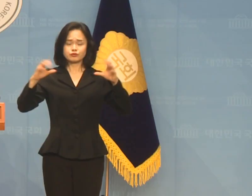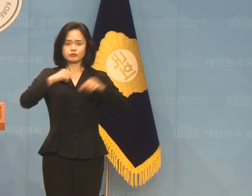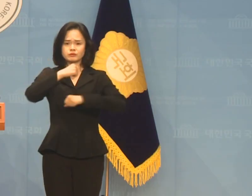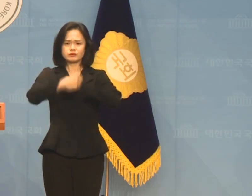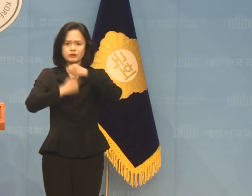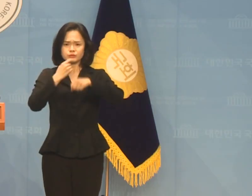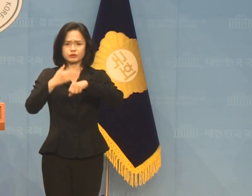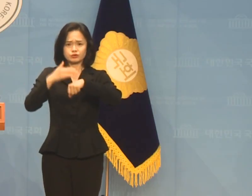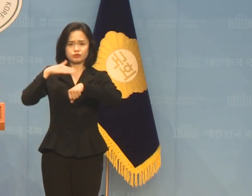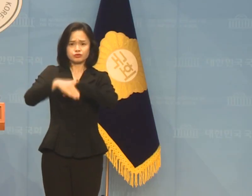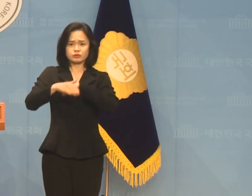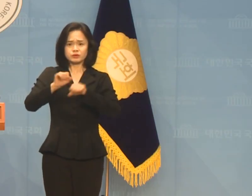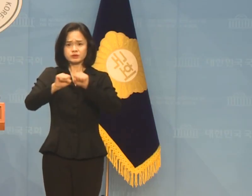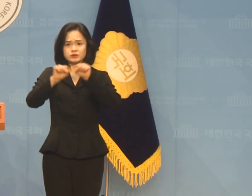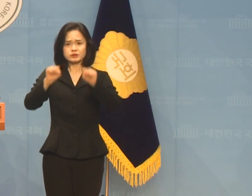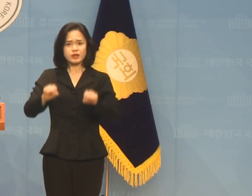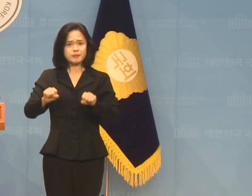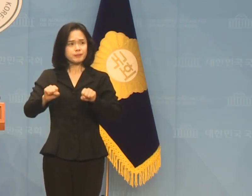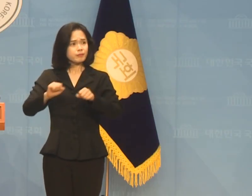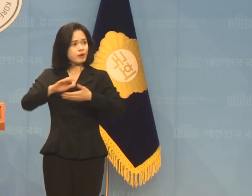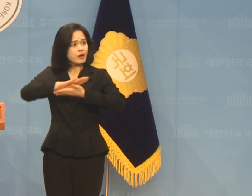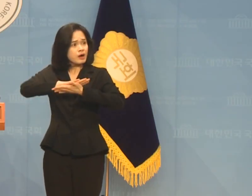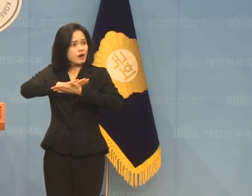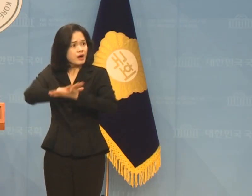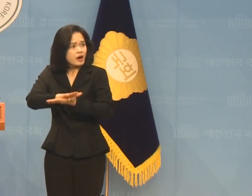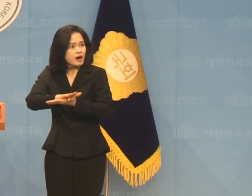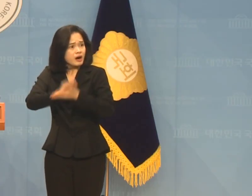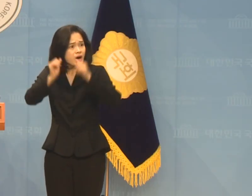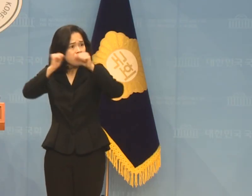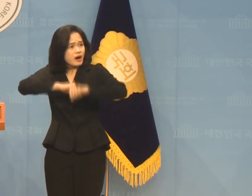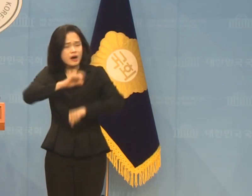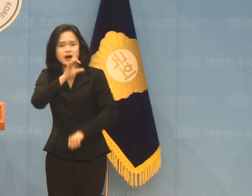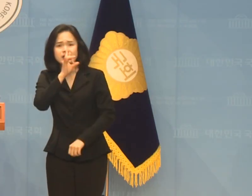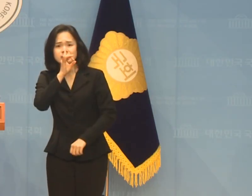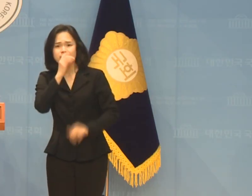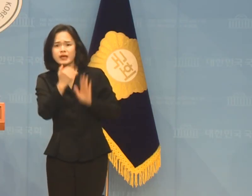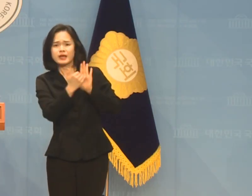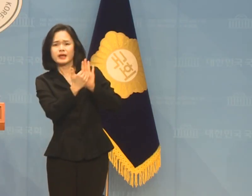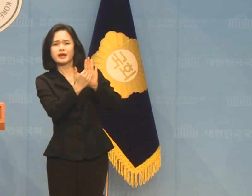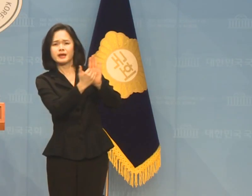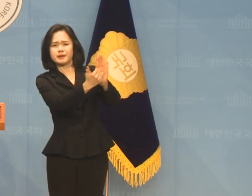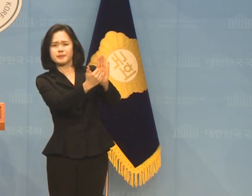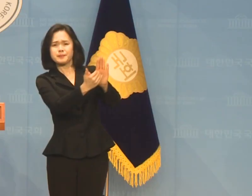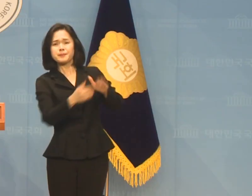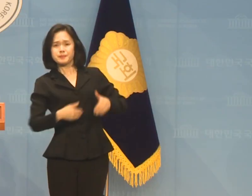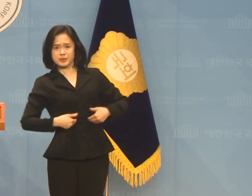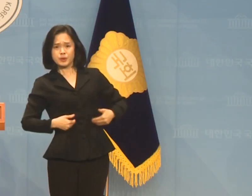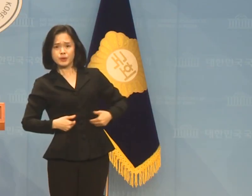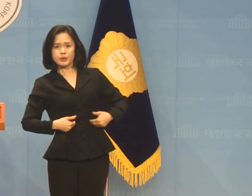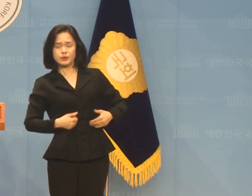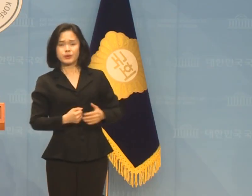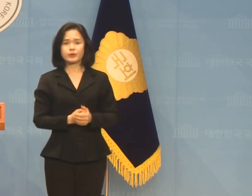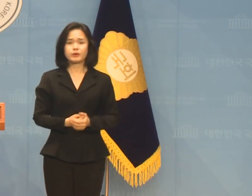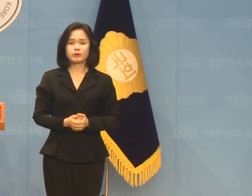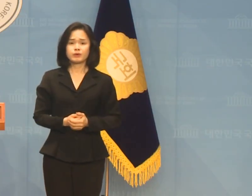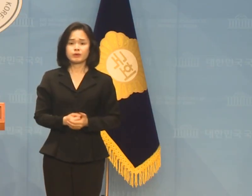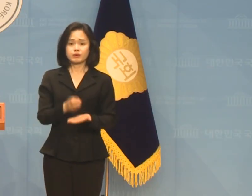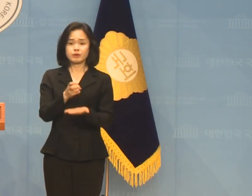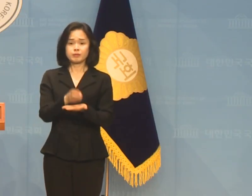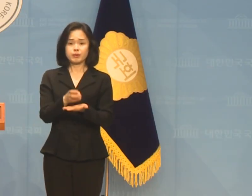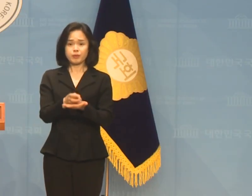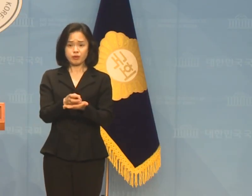했습니다. 법원조차도 선관위를 일방적으로 편드는 그런 행태를 보이는 상황에서 나라